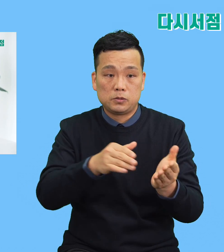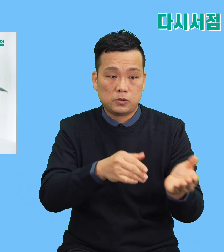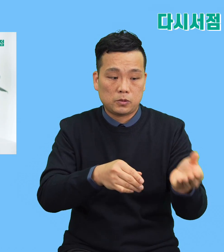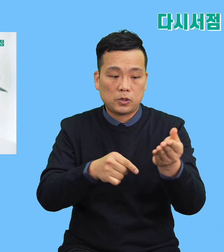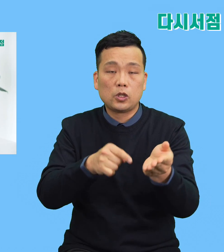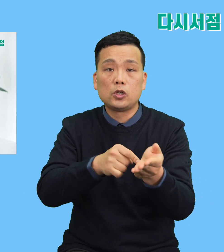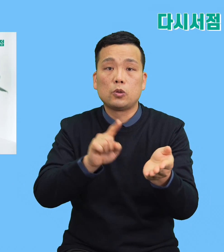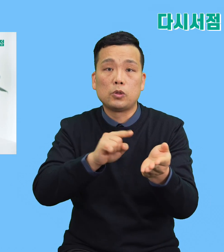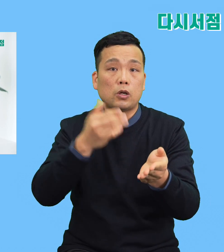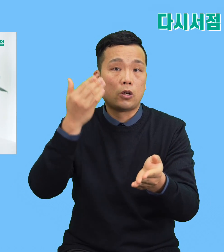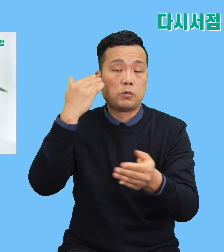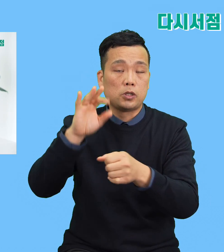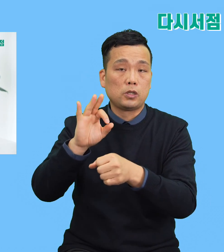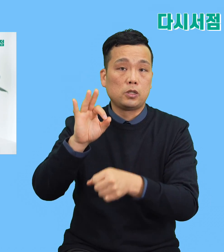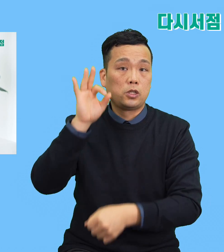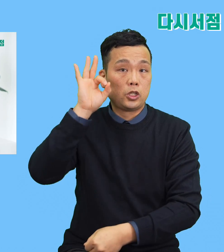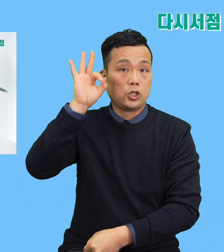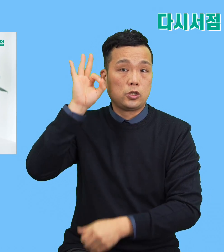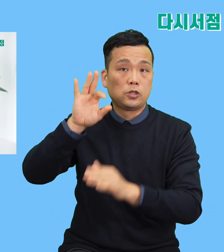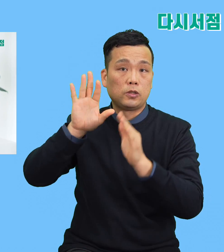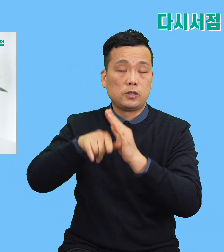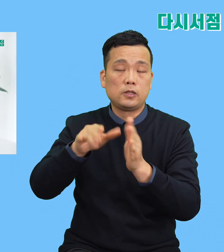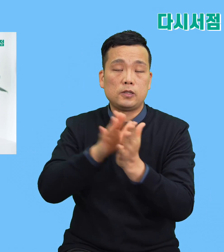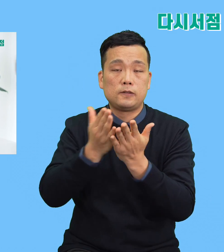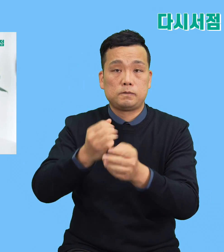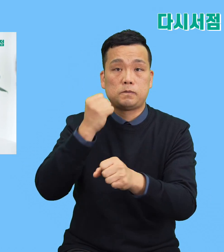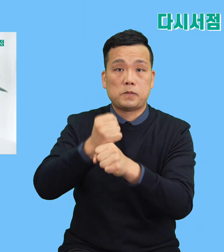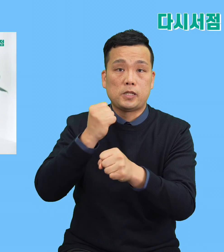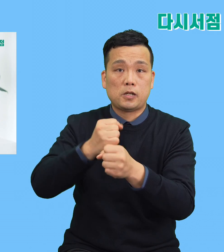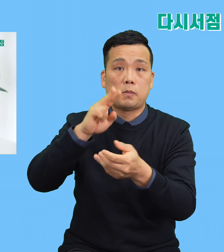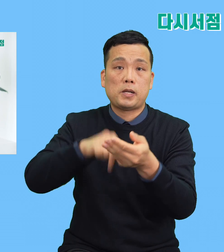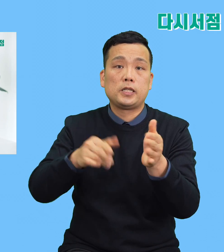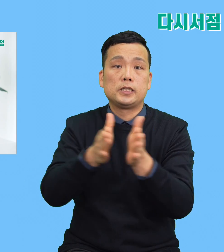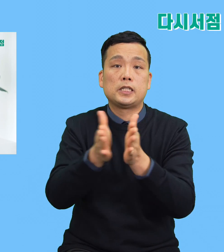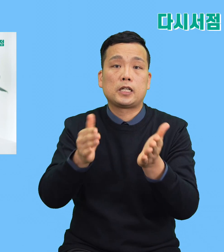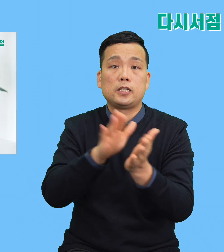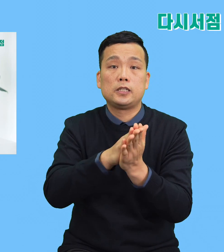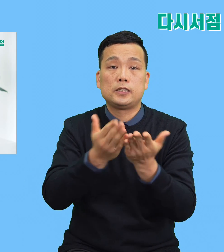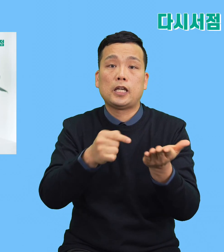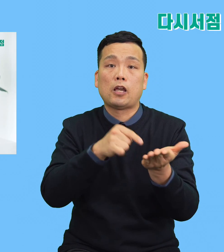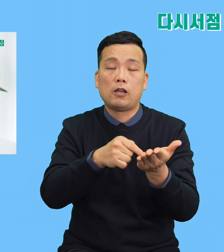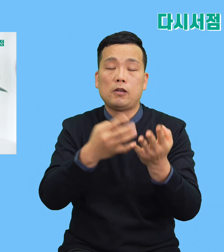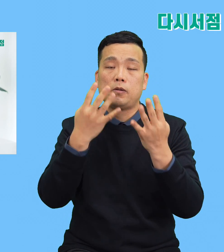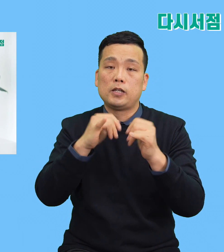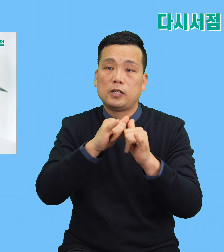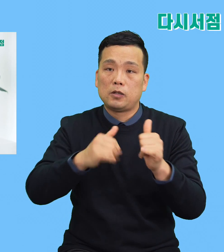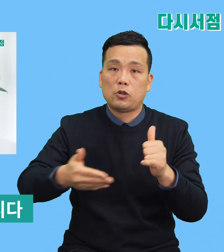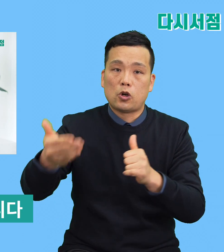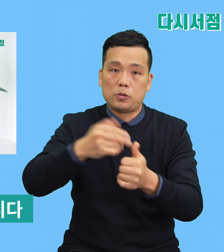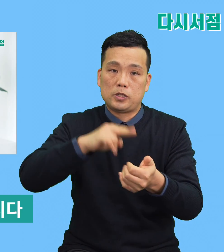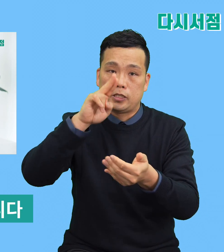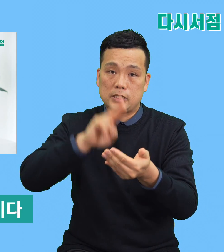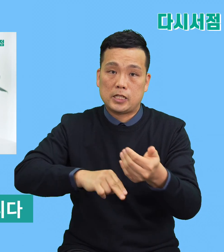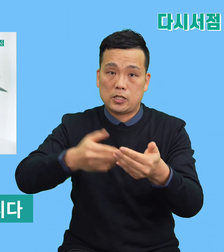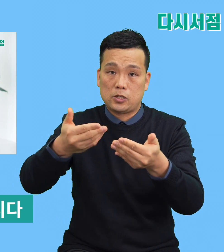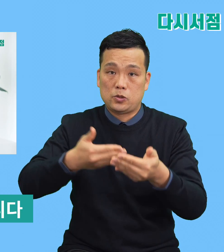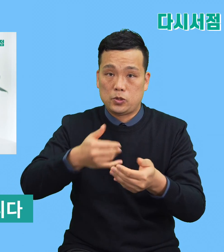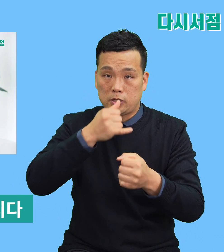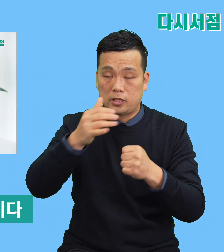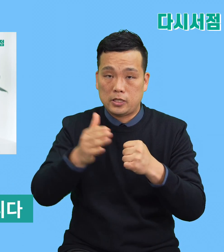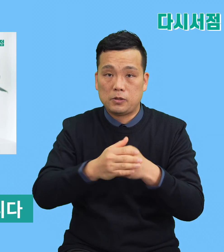책은 최근에 열흘 전에 따끈따끈하게 나온 신간인데요. 많은 분들이 사랑해 주시고 계셔서 지금 벌써